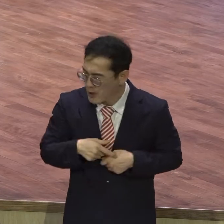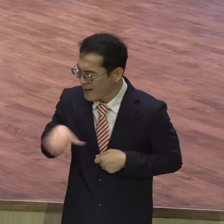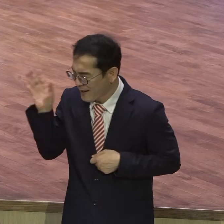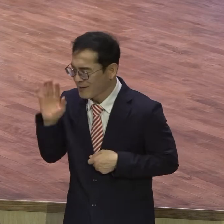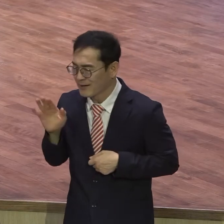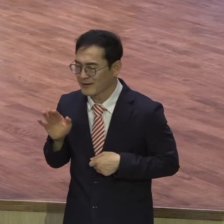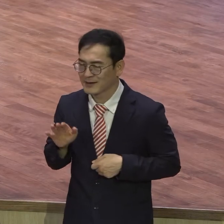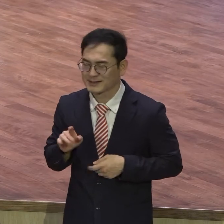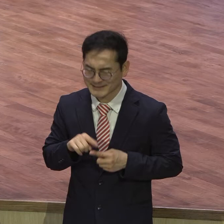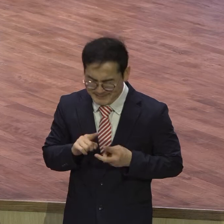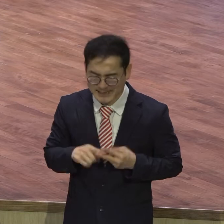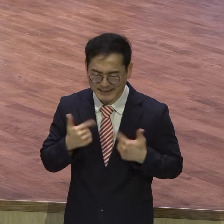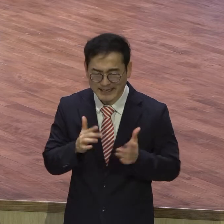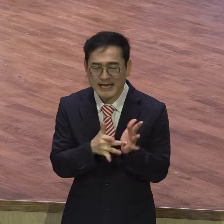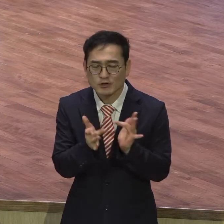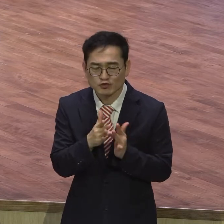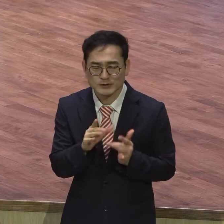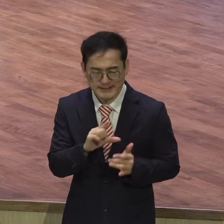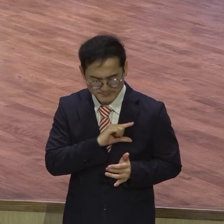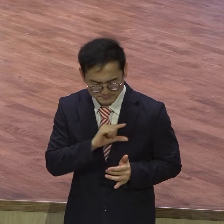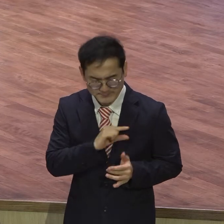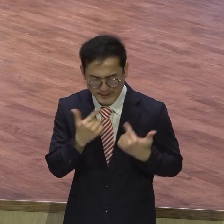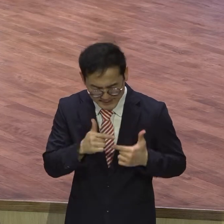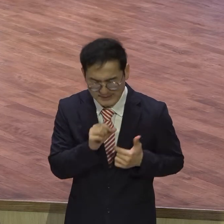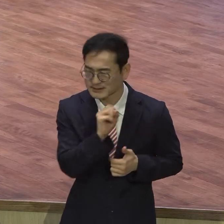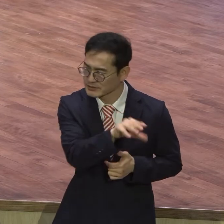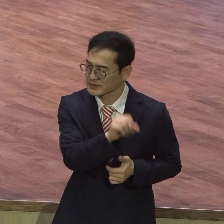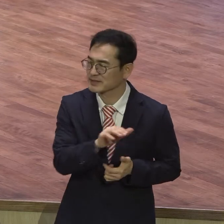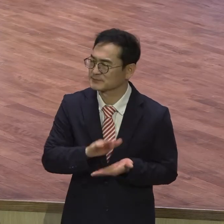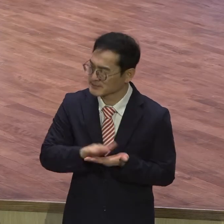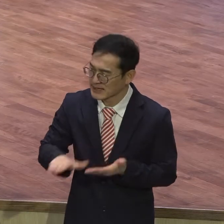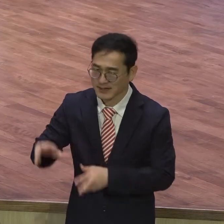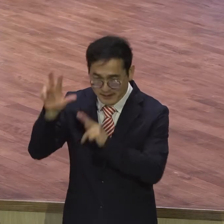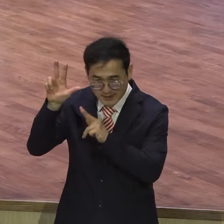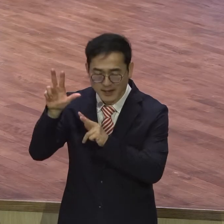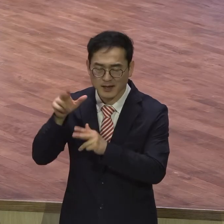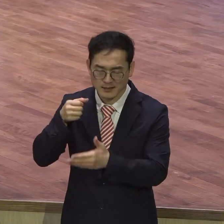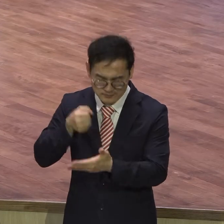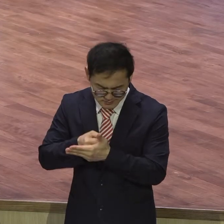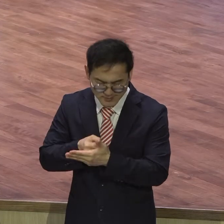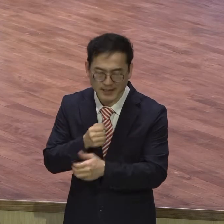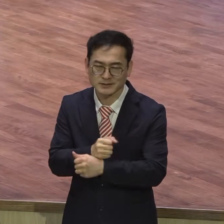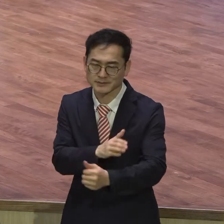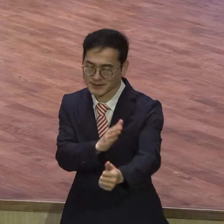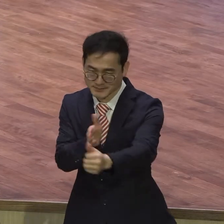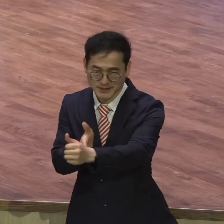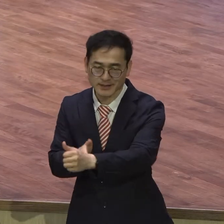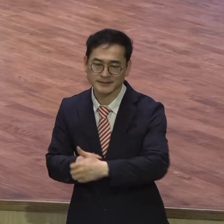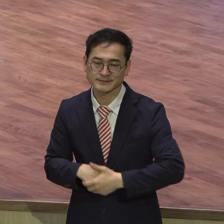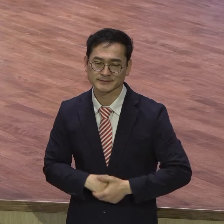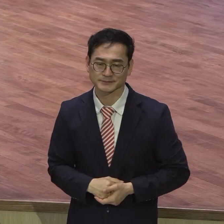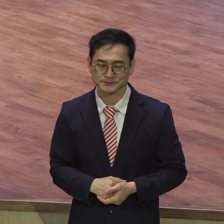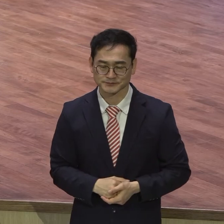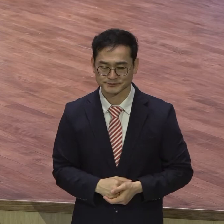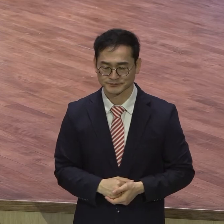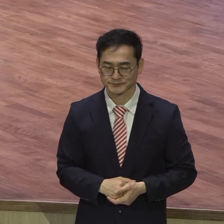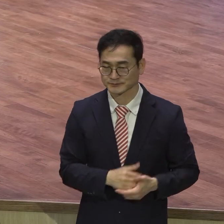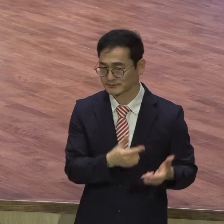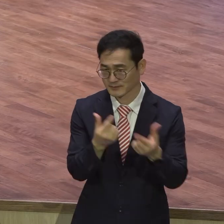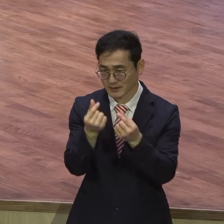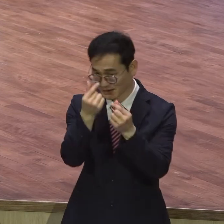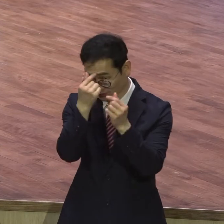해서라도 예수 그리스도의 생명줄을 던지겠습니다 그런 결단하는 시간 한 주간 되기를 죄므로 축복합니다